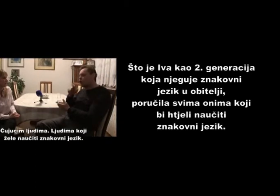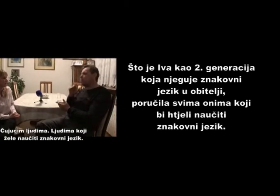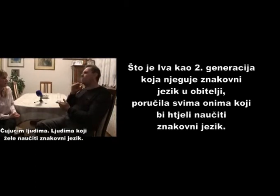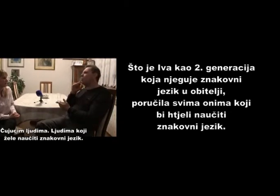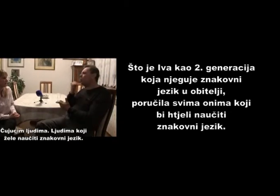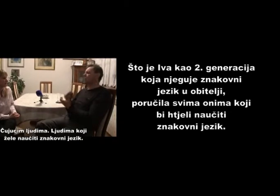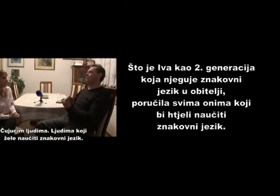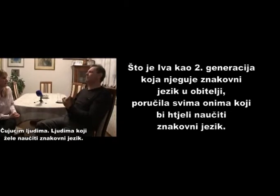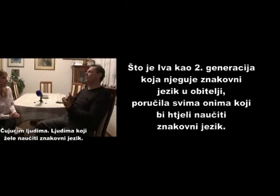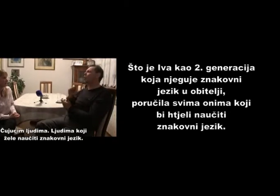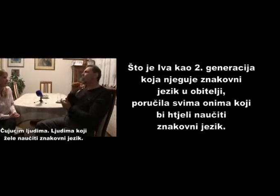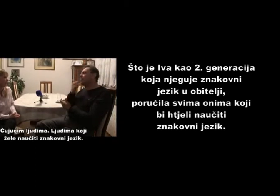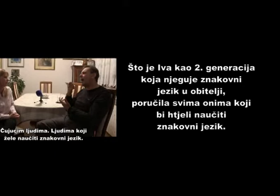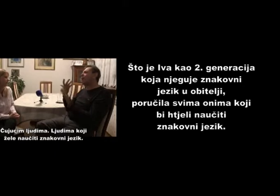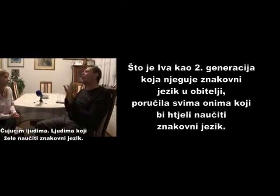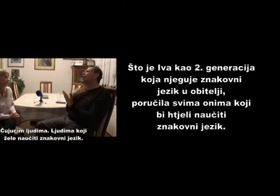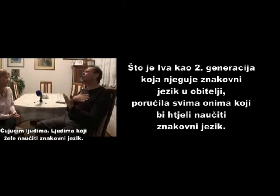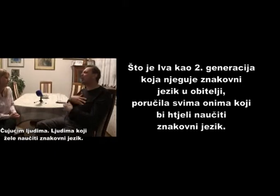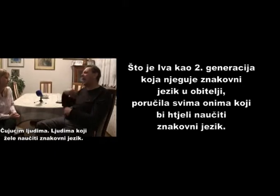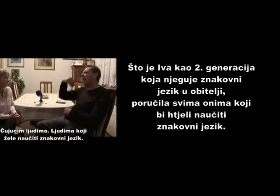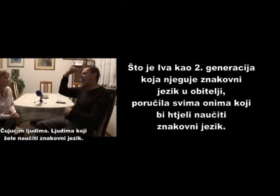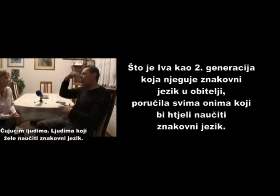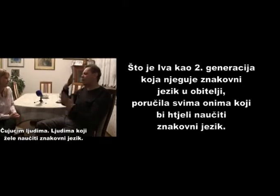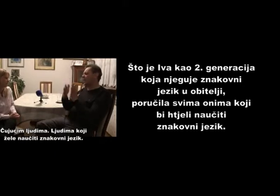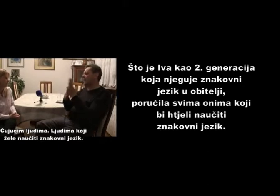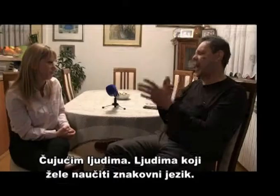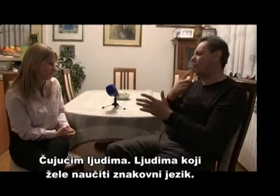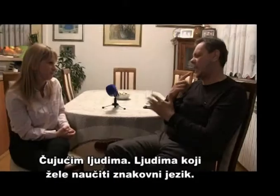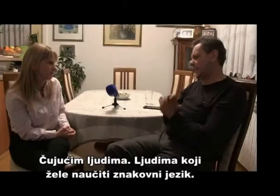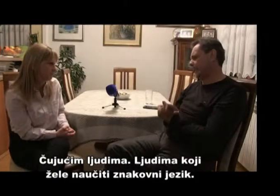čućim ljudima, ljudima koji žele naučiti znakovni jezik?